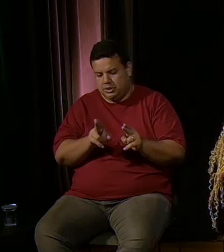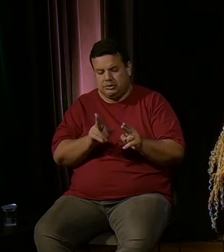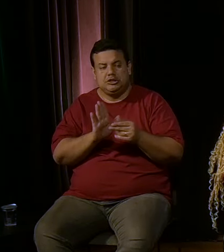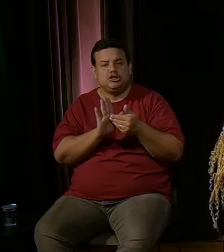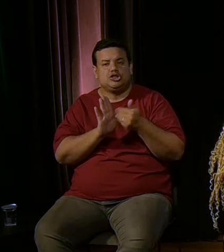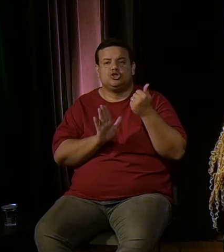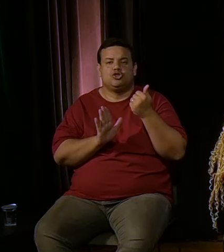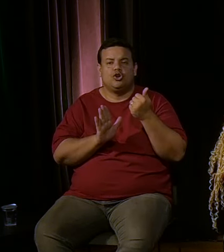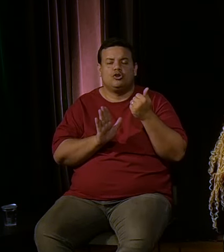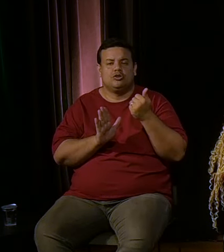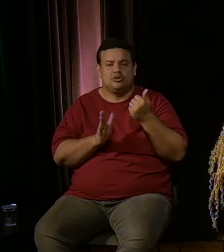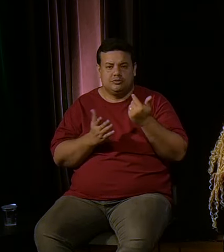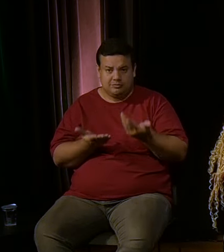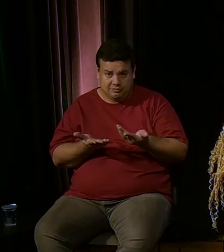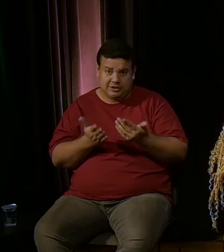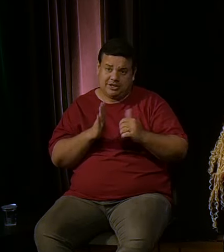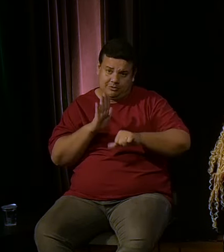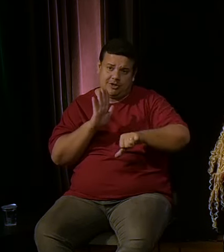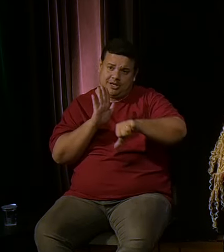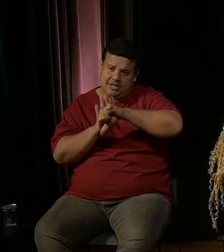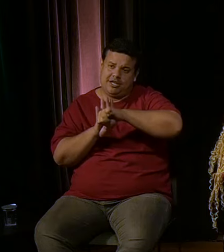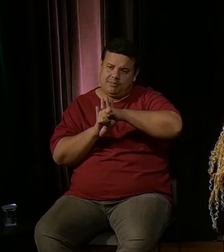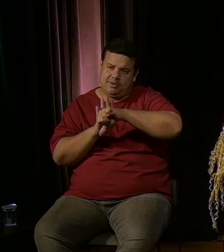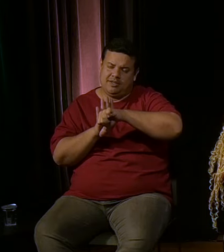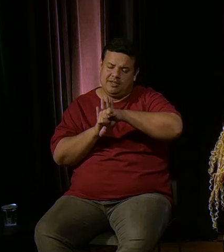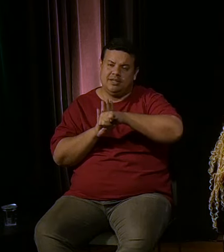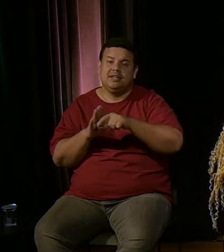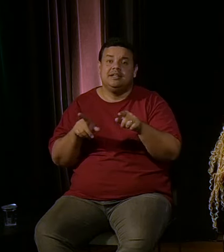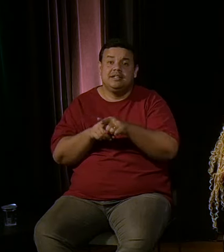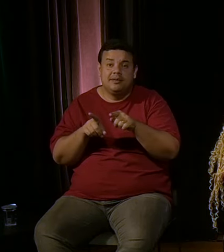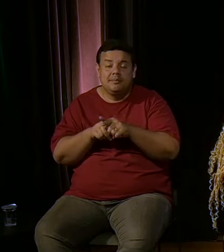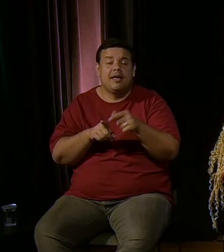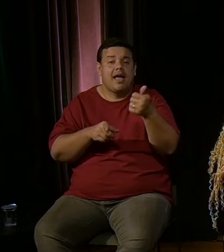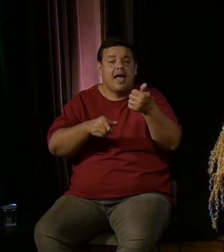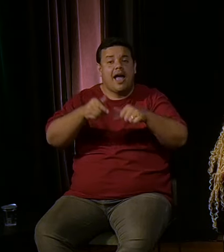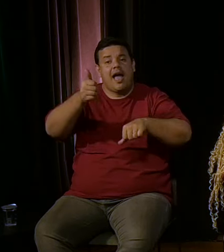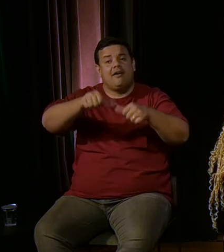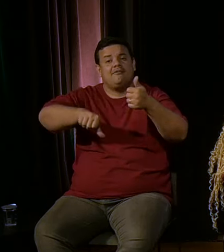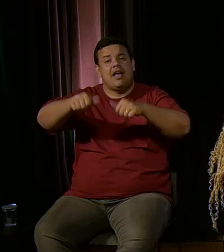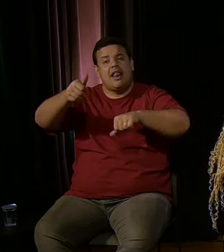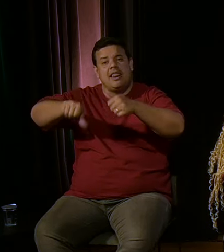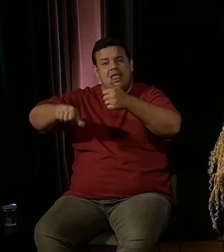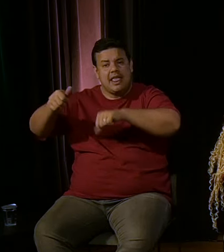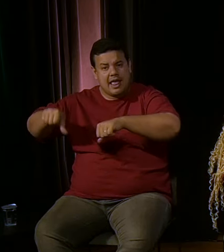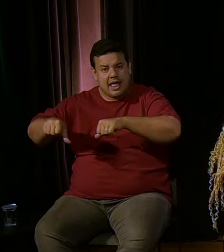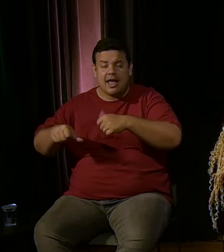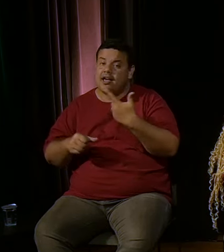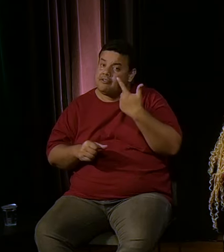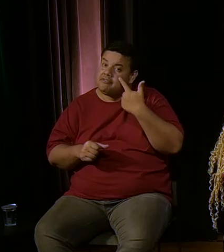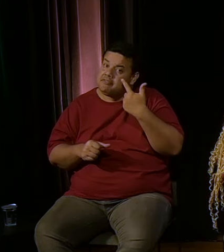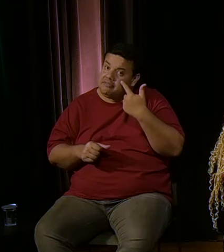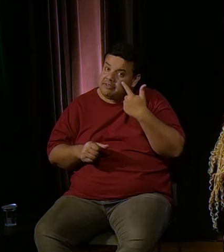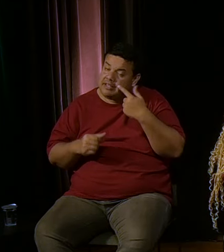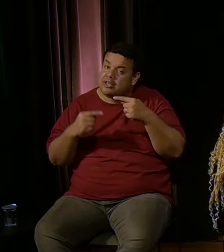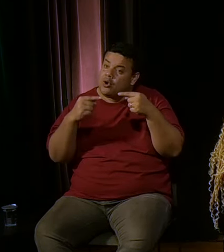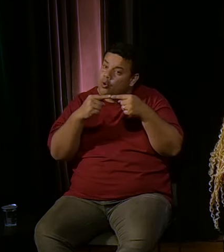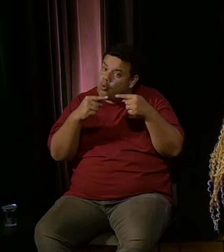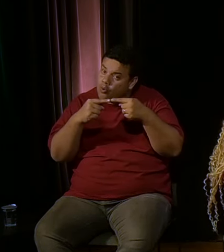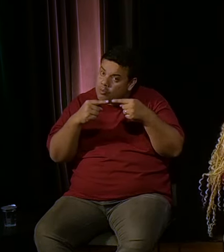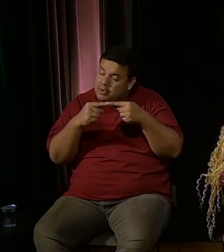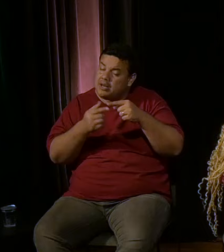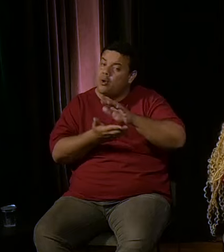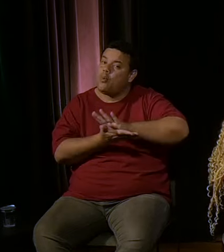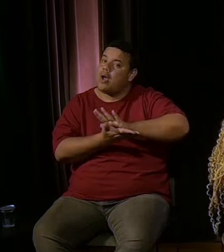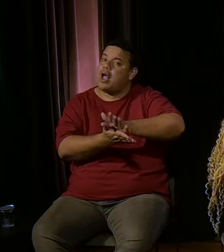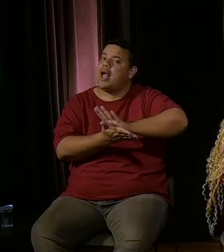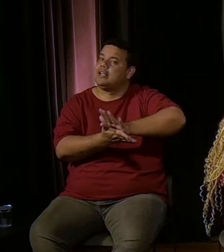extraído criminosamente e até mesmo avaliar se ele não traz traços de racismo